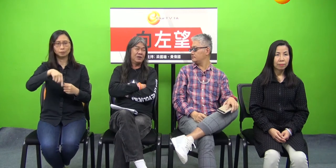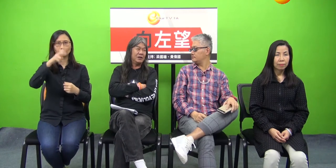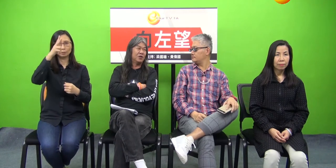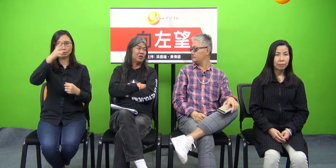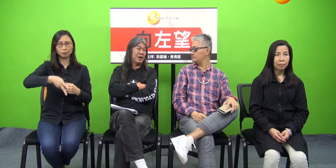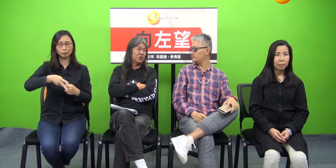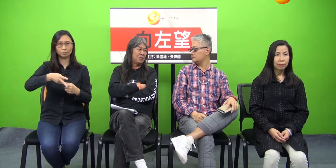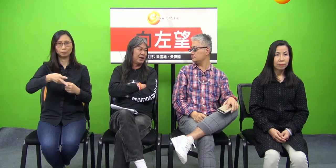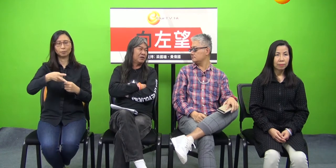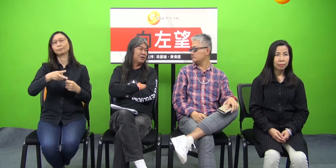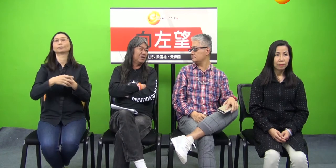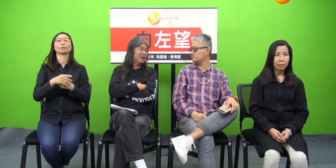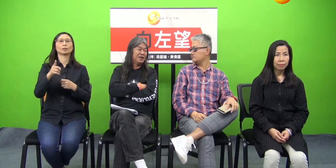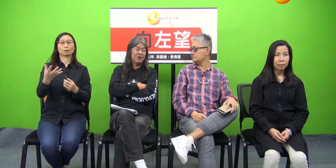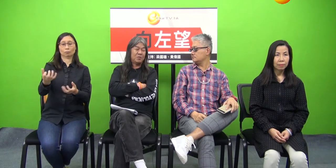1290嚿屎，攞